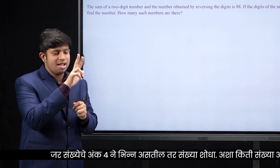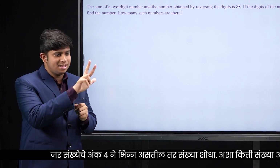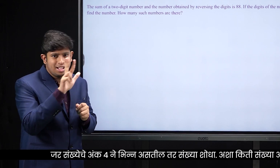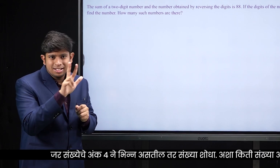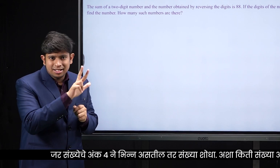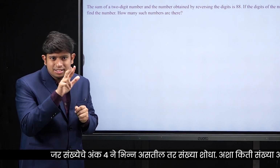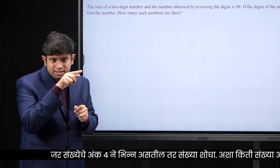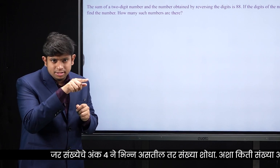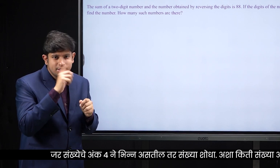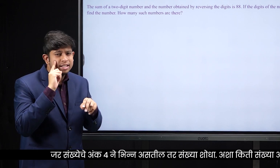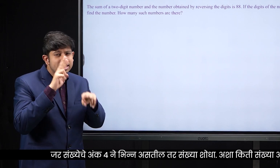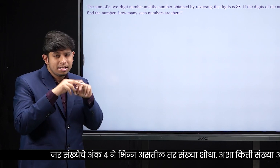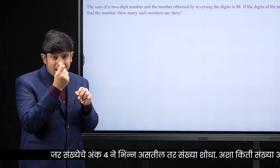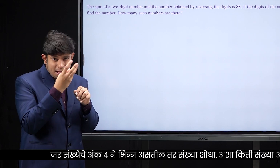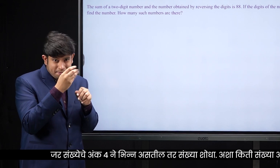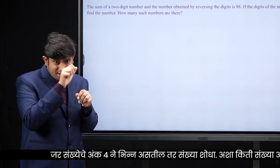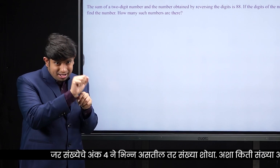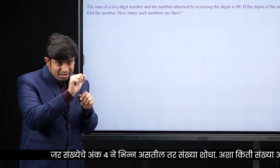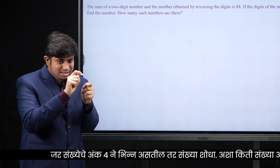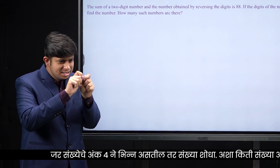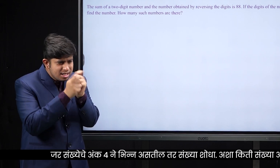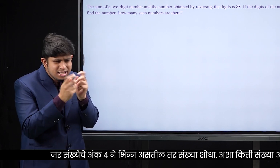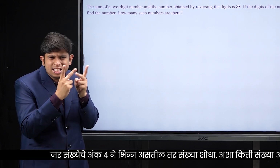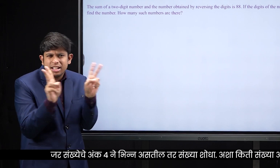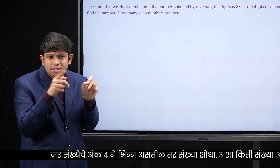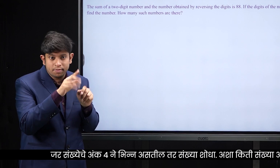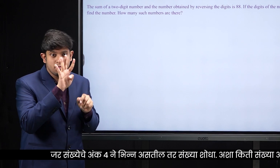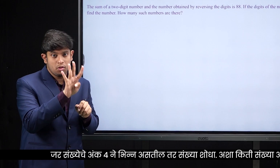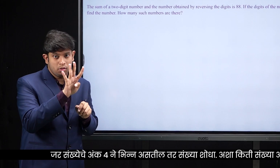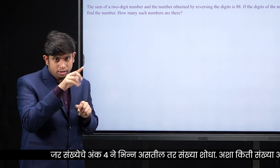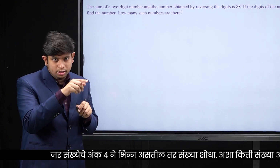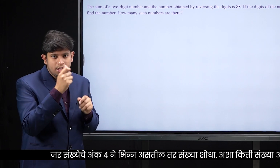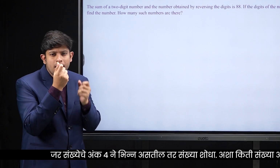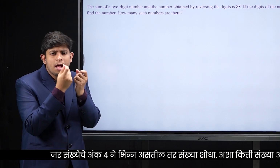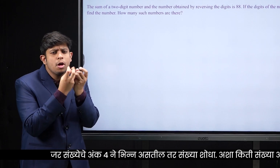अंक 4 ने भिन्न असतील तर संख्या शोधा. अशा किती संख्या आहेत?